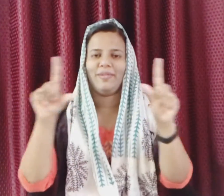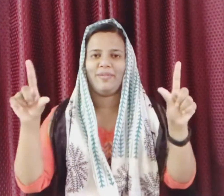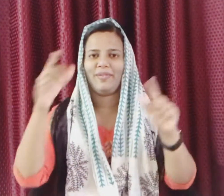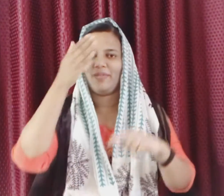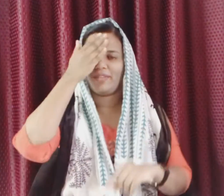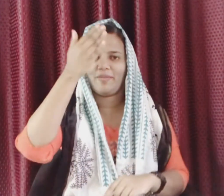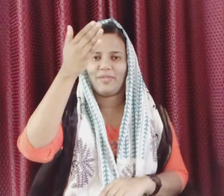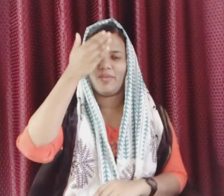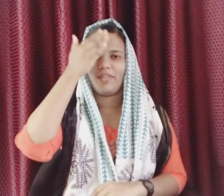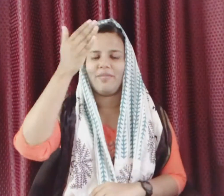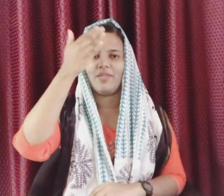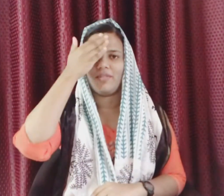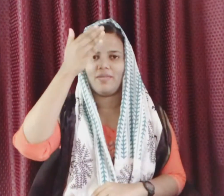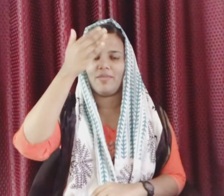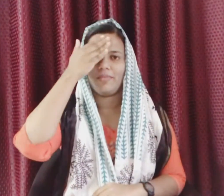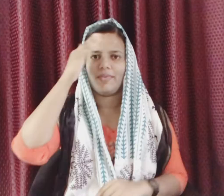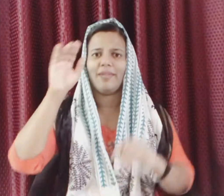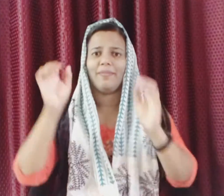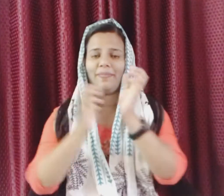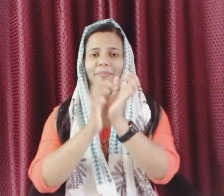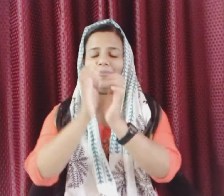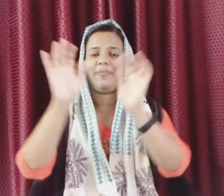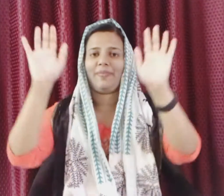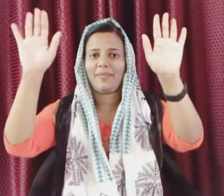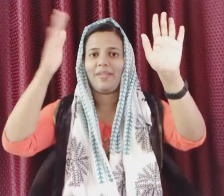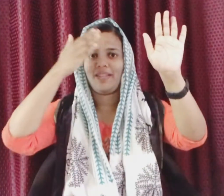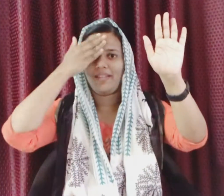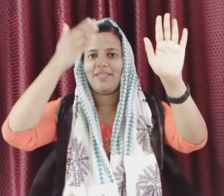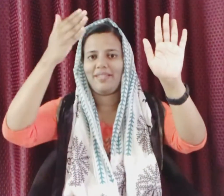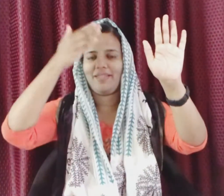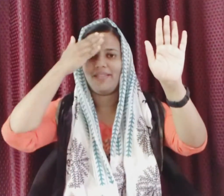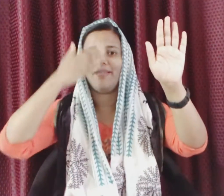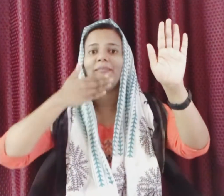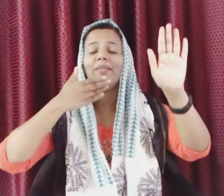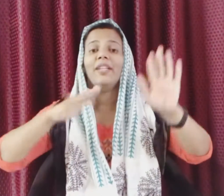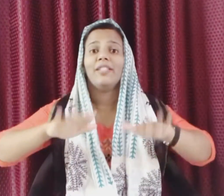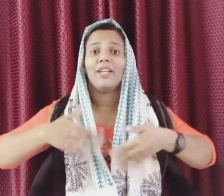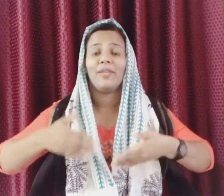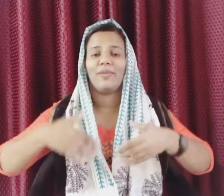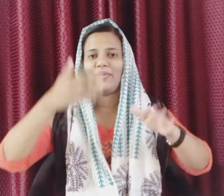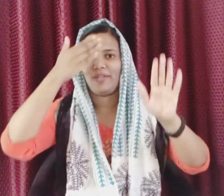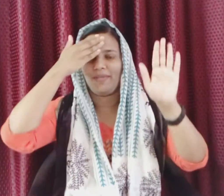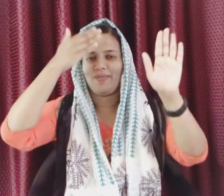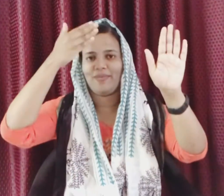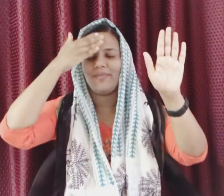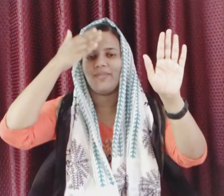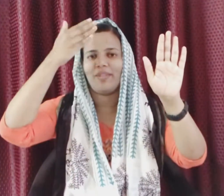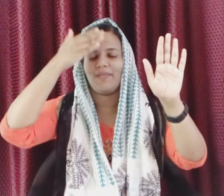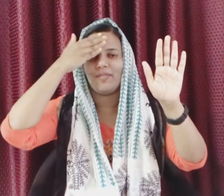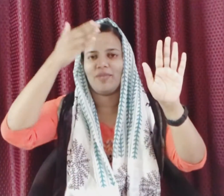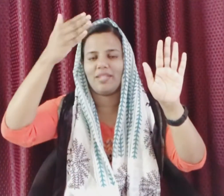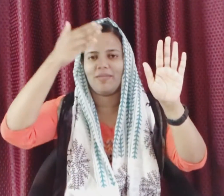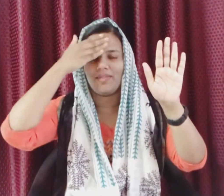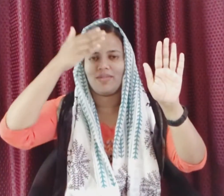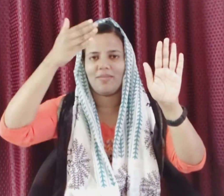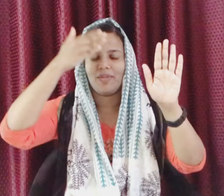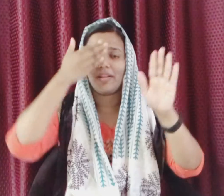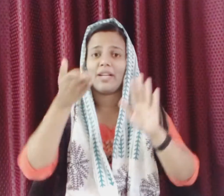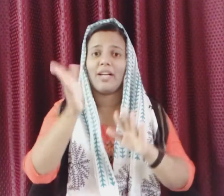ഹല്ലേലൂയ. സ്തോത്രം സ്തോത്രം സ്തോത്രം സ്തോത്രം സ്തോത്രം. കരങ്ങളെയൊക്കെ ഉയർത്തി കർത്താവിന് നന്ദി പറഞ്ഞാട്ടെ. സന്തോഷത്തോടെ ആനന്ദത്തോടെ കർത്താവിന് സ്തോത്രം പറഞ്ഞാട്ടെ.